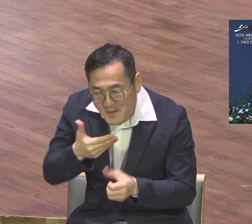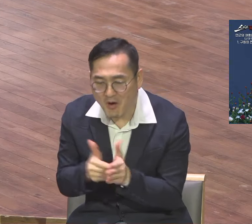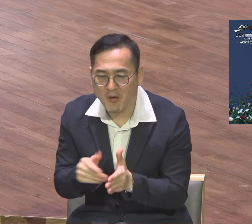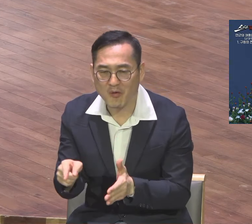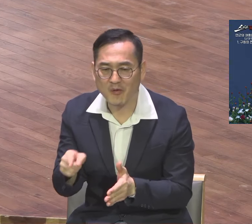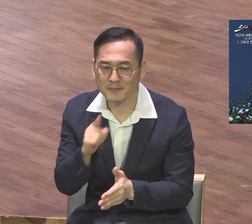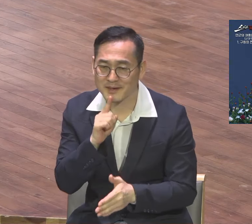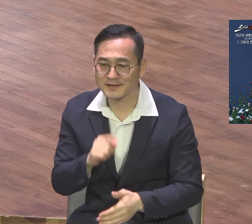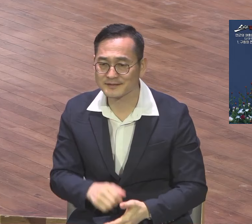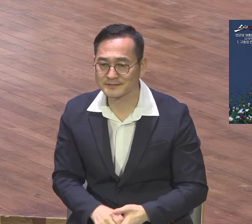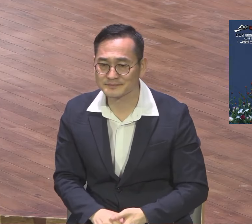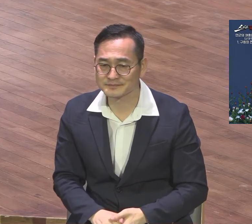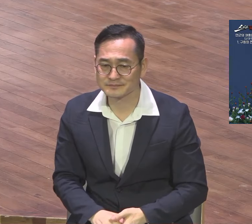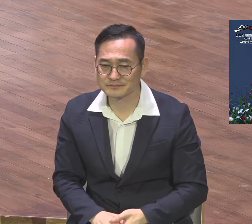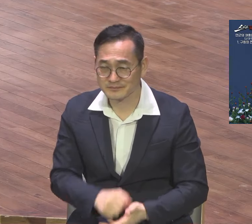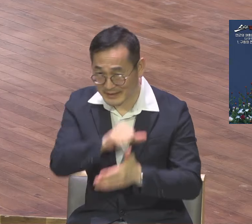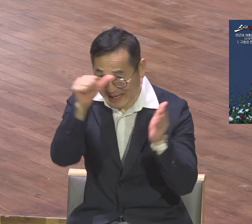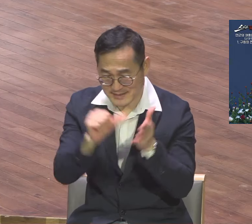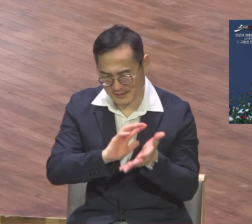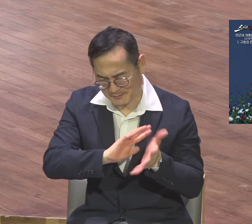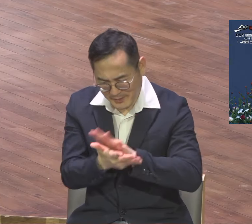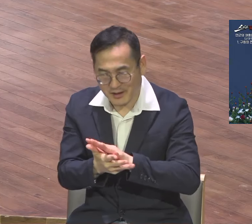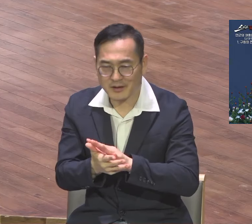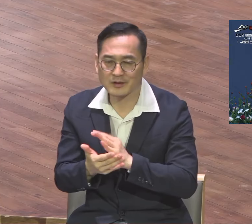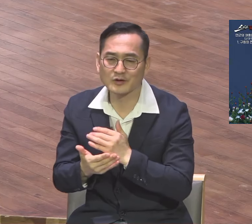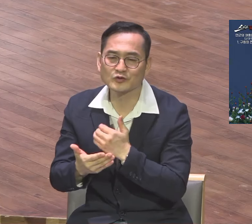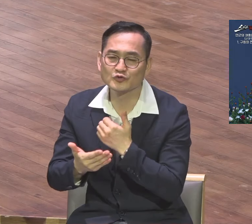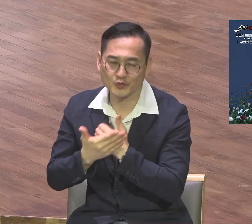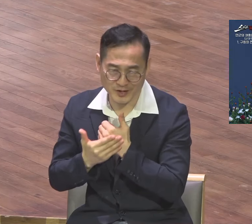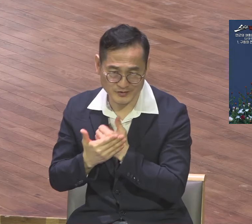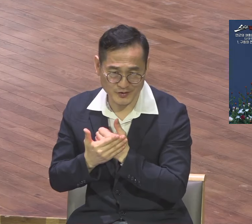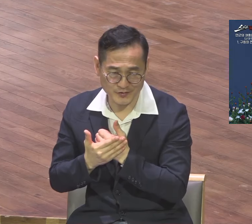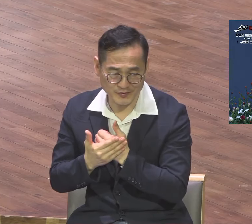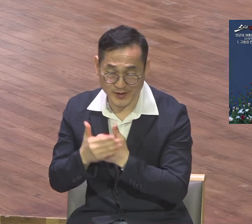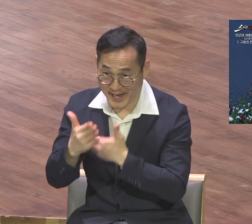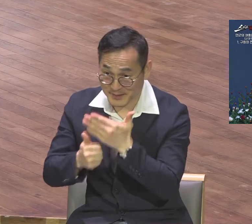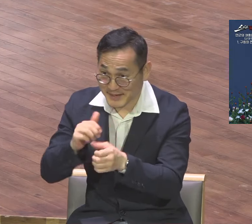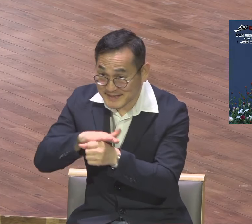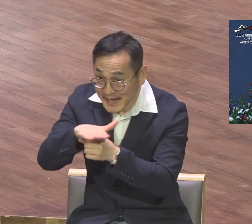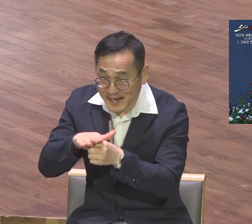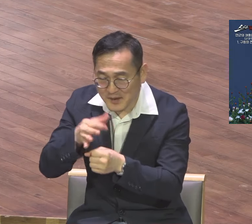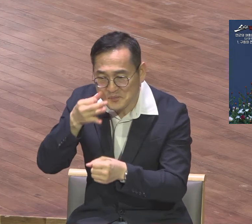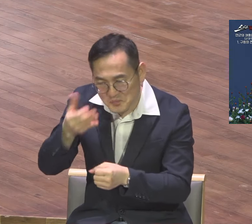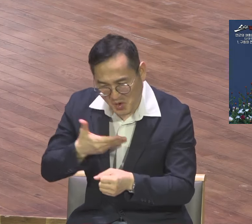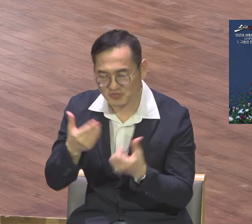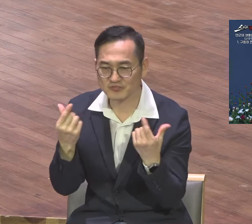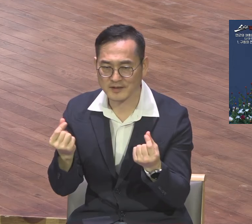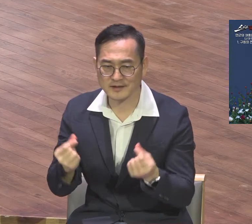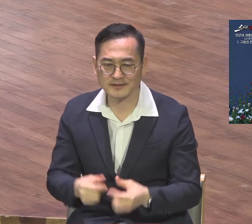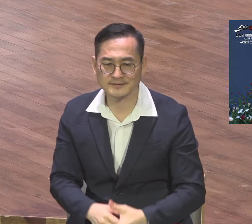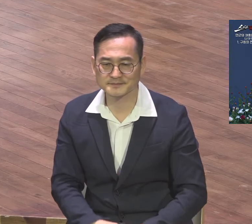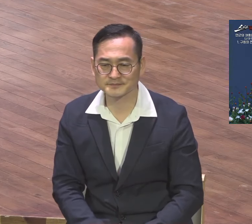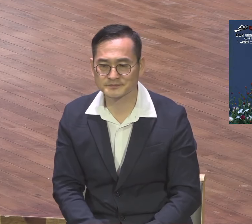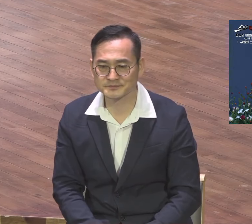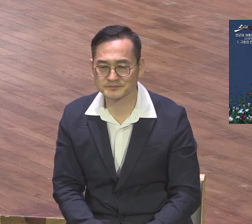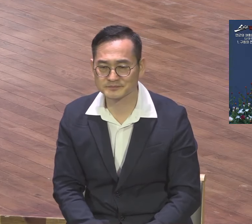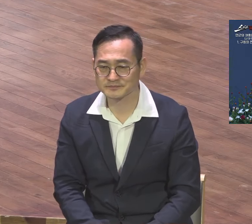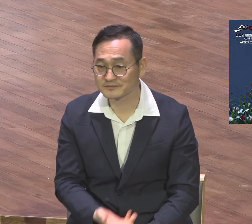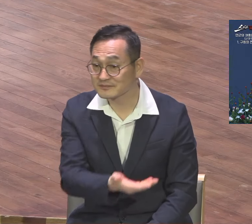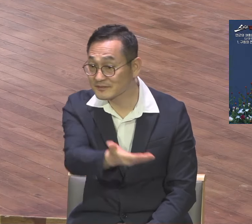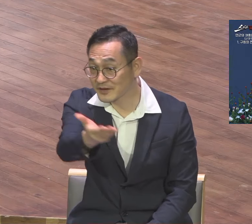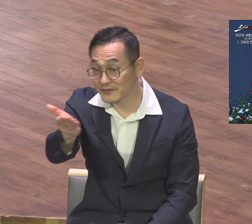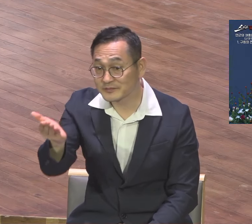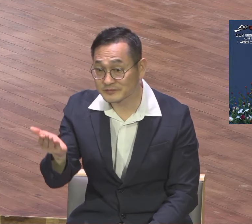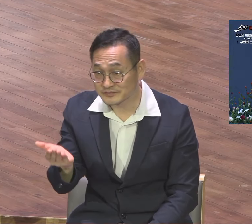표현했어요. 우리의 삶을 송두리째다 바꿔버리는 하나님의 사랑, 놀라운 사랑이 나타났다. 영계 모든